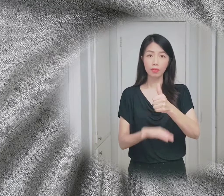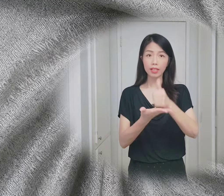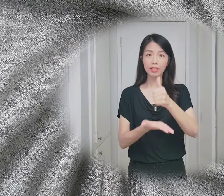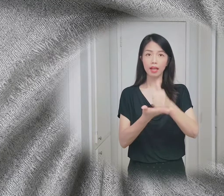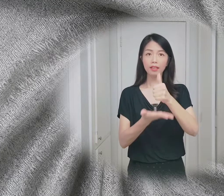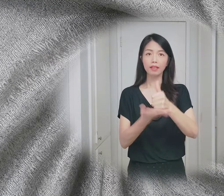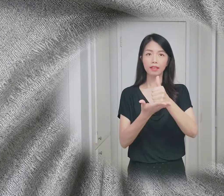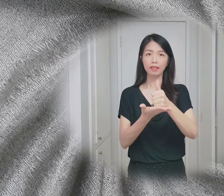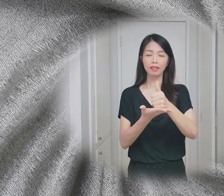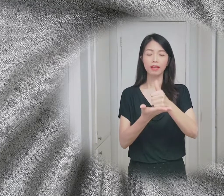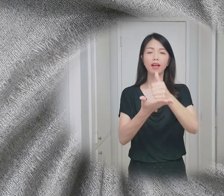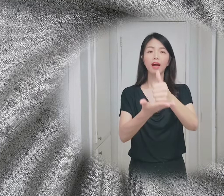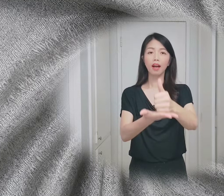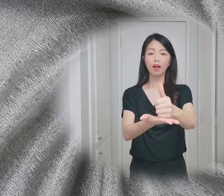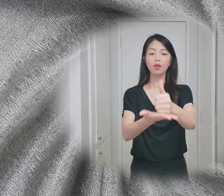그리고 칭찬,